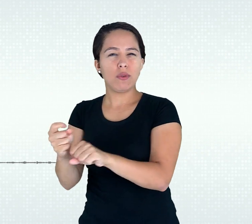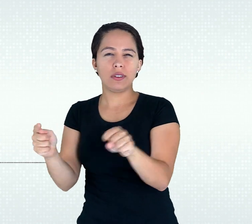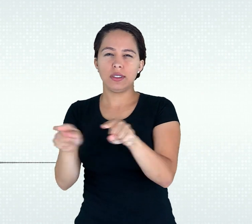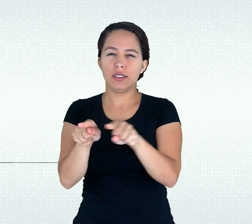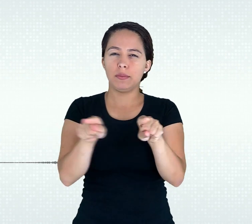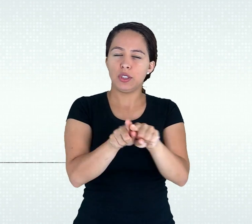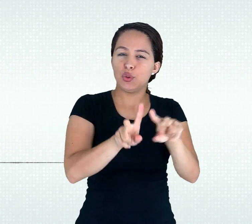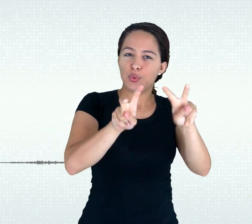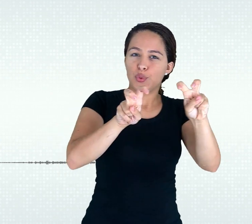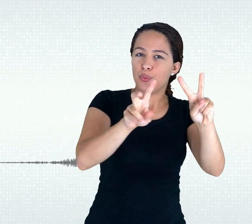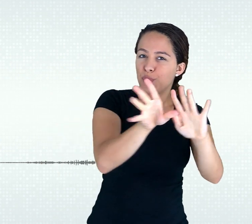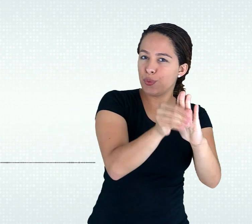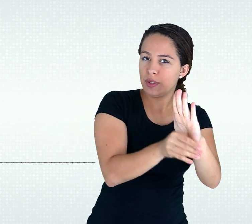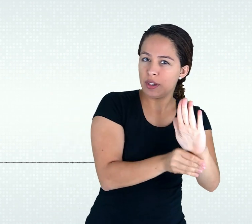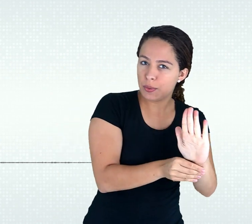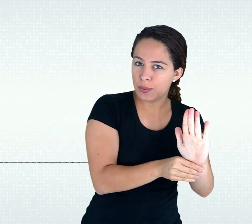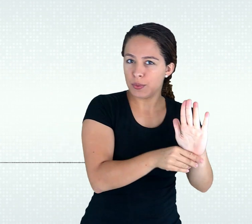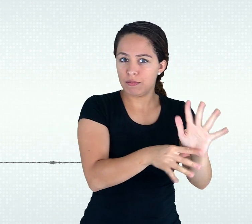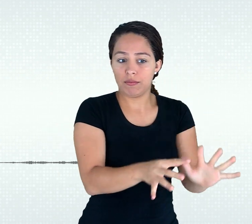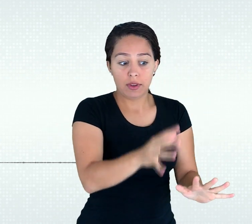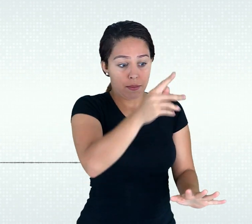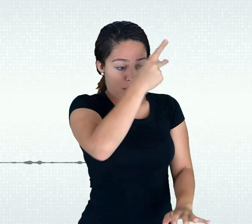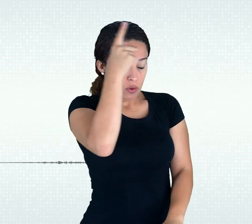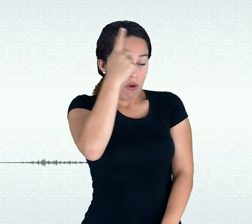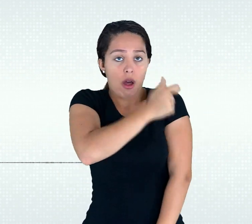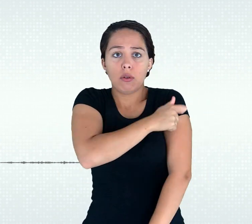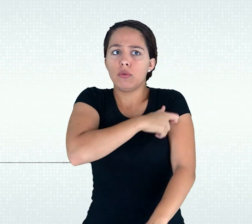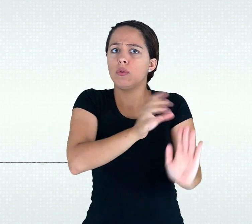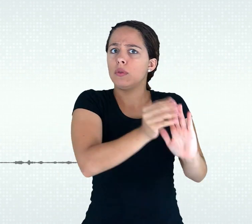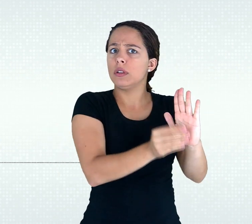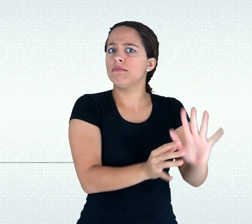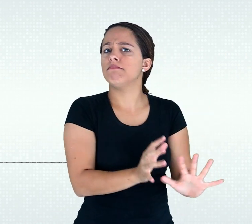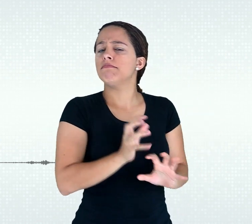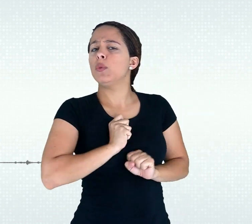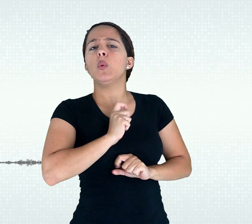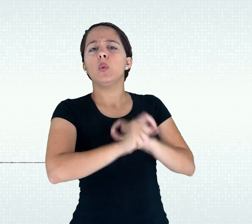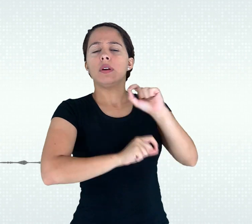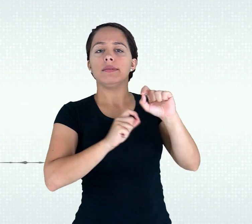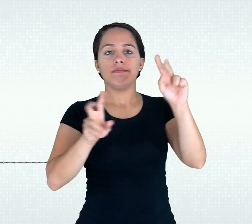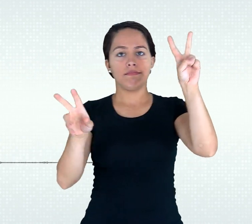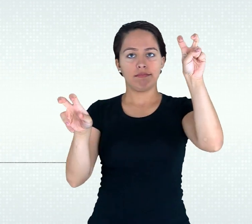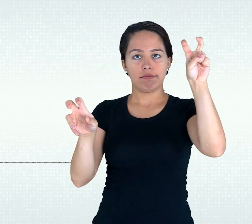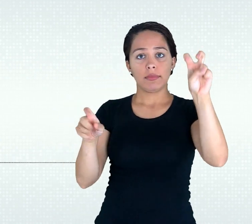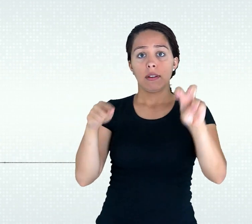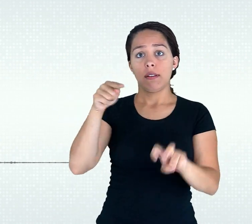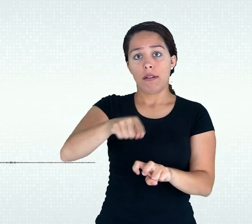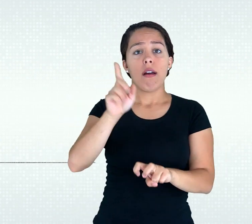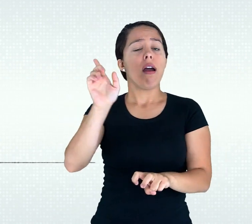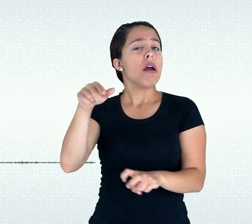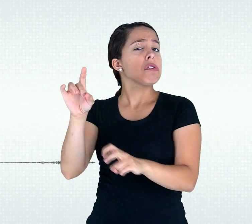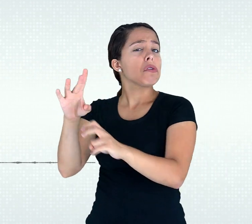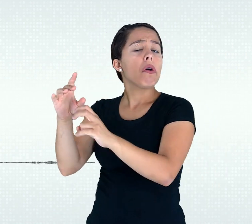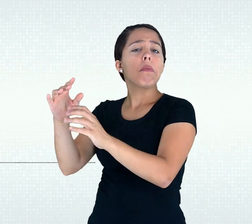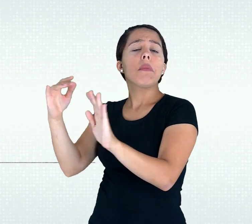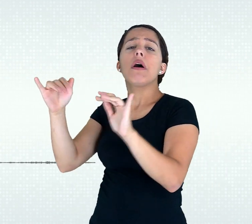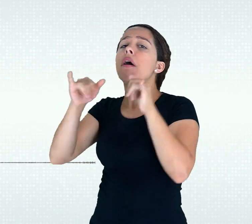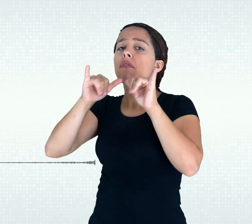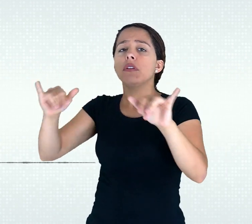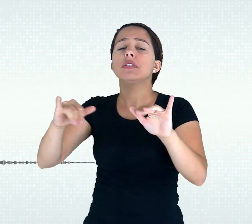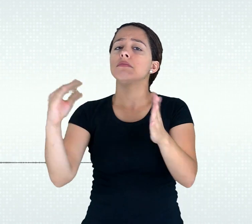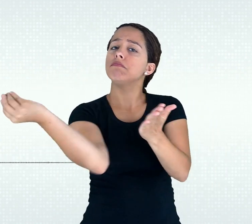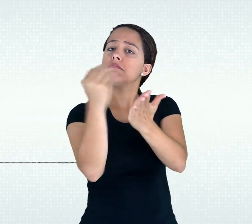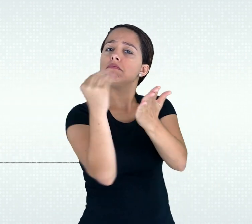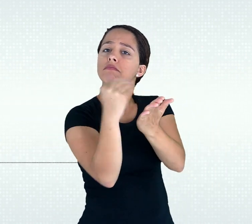serão apenas registros passíveis de serem revistos segundo critérios adequados sempre que